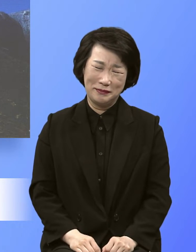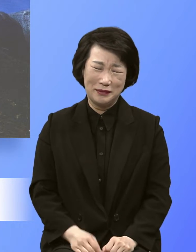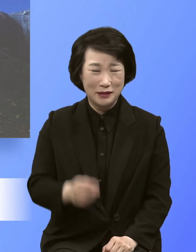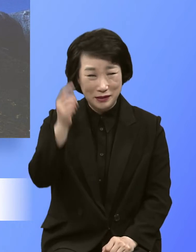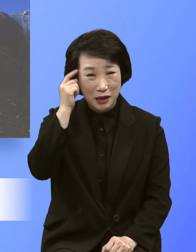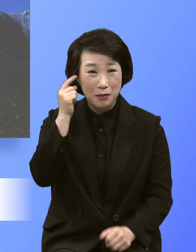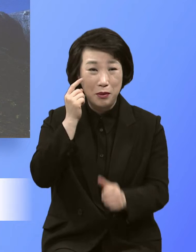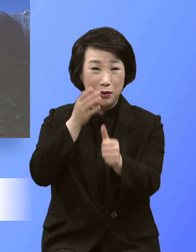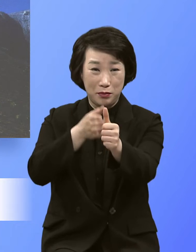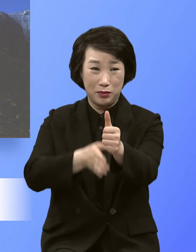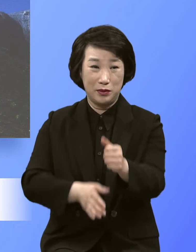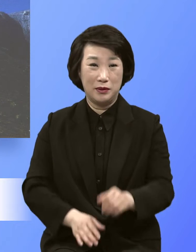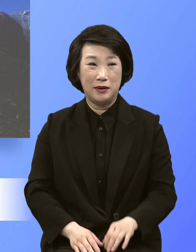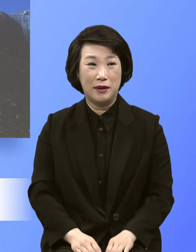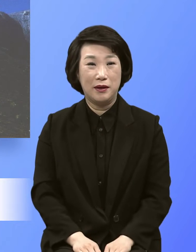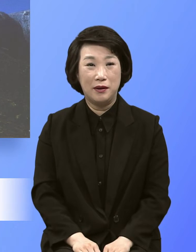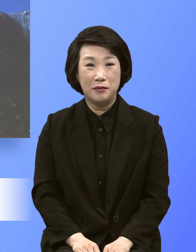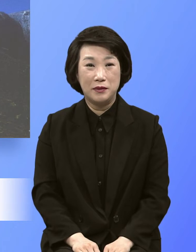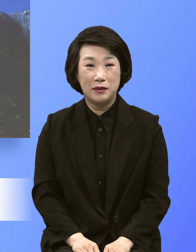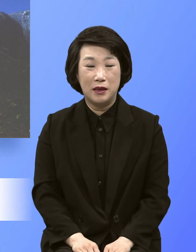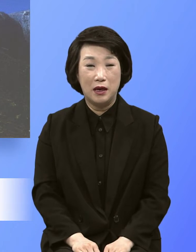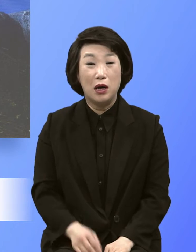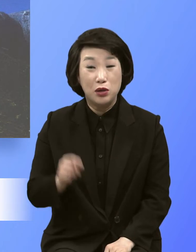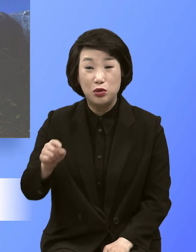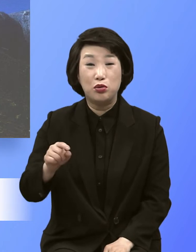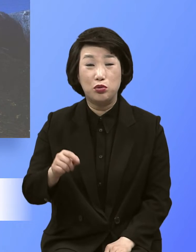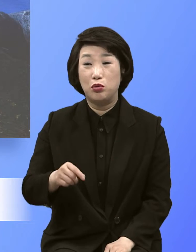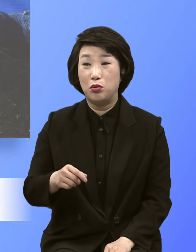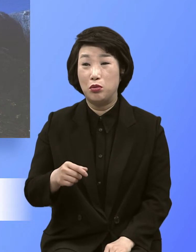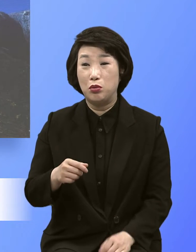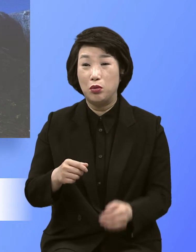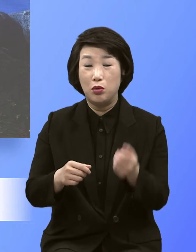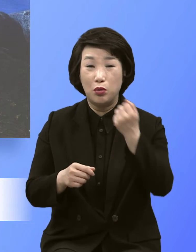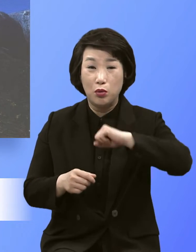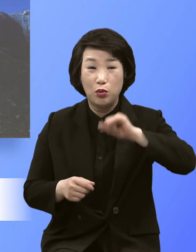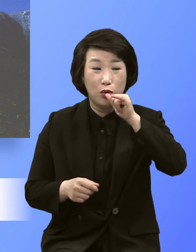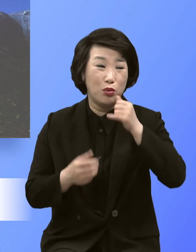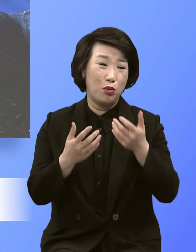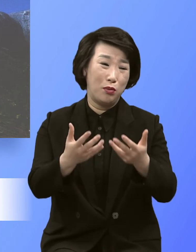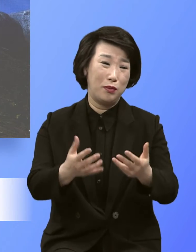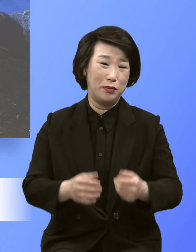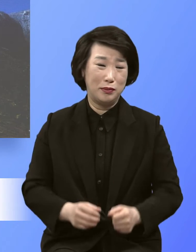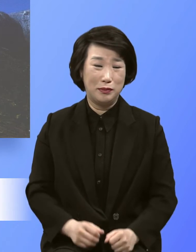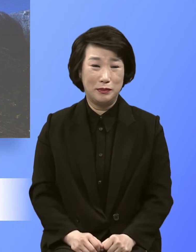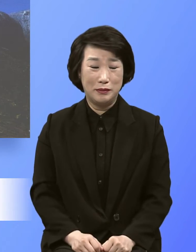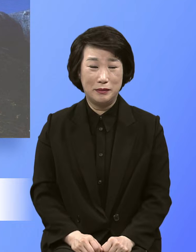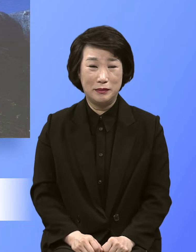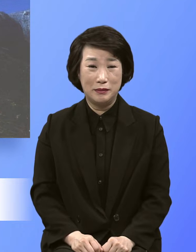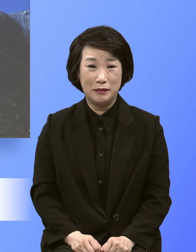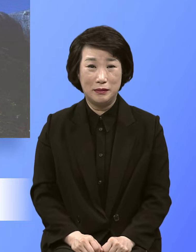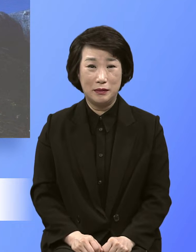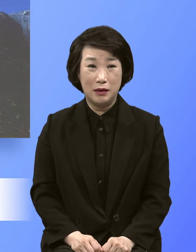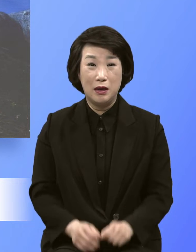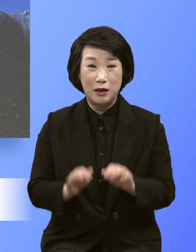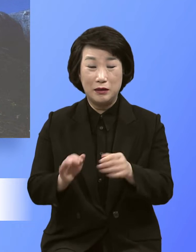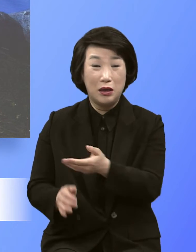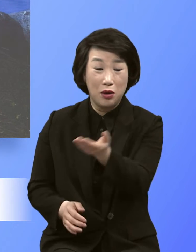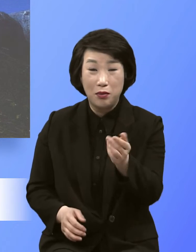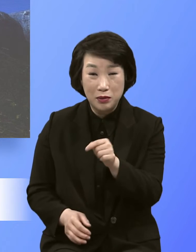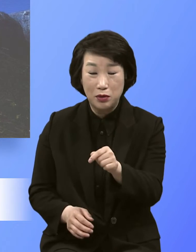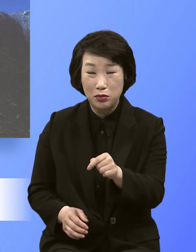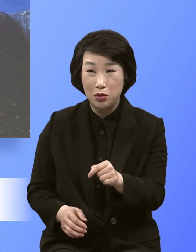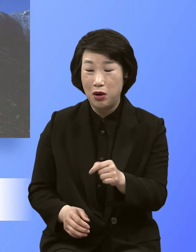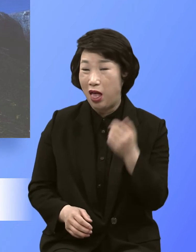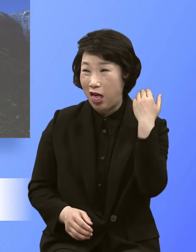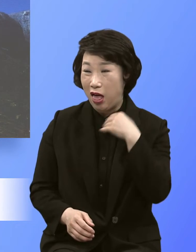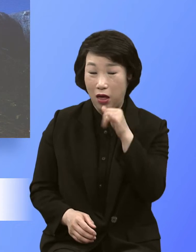생각 한번 해보세요. 이것도 못하면 어떡하나 생각해보세요. 예. 근데 그것도 못